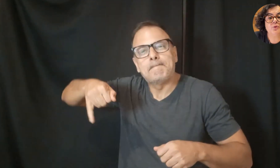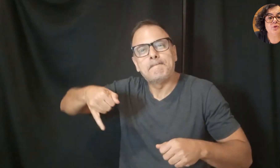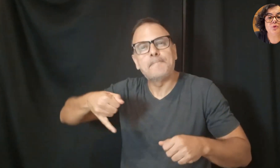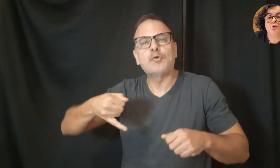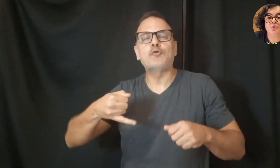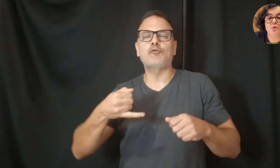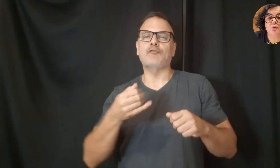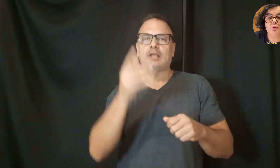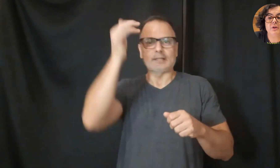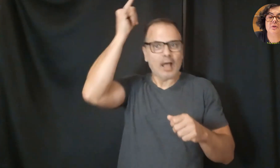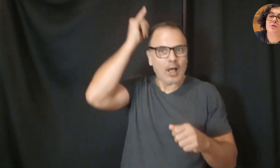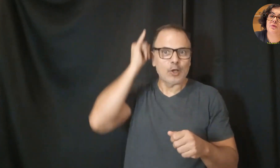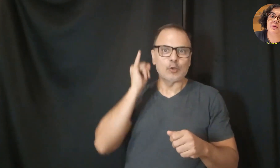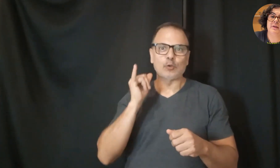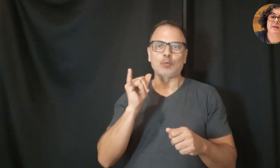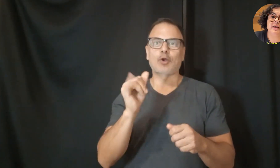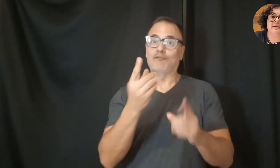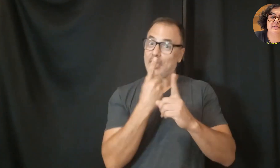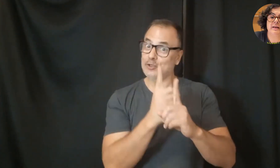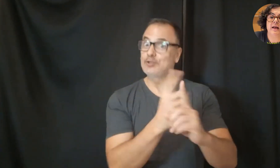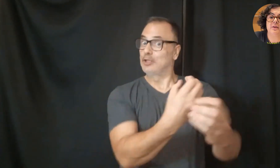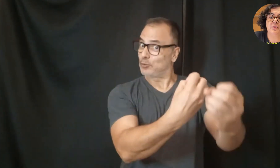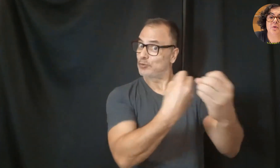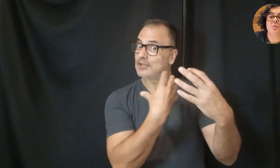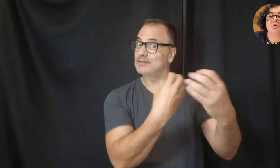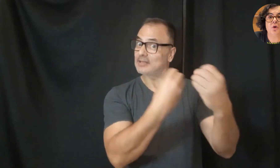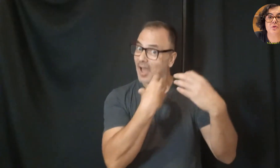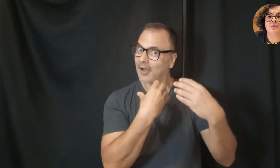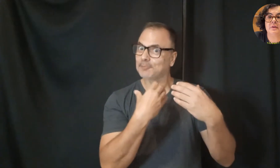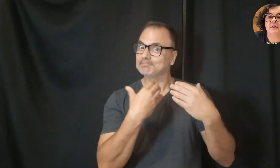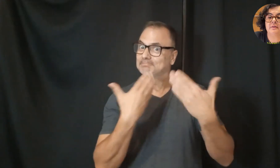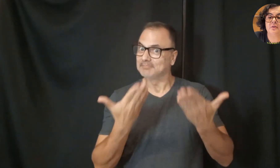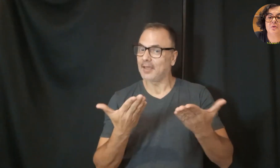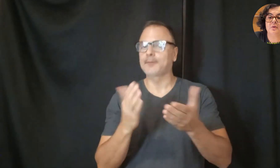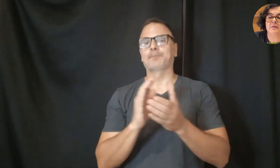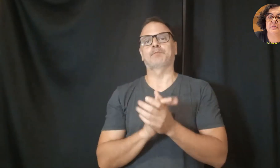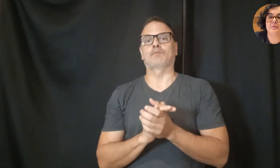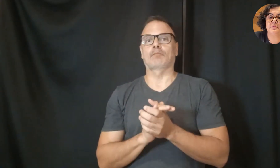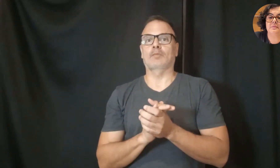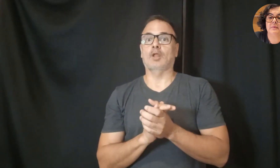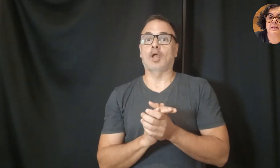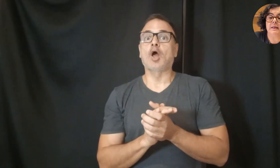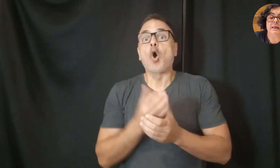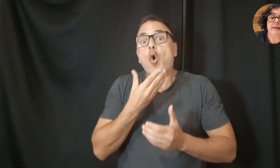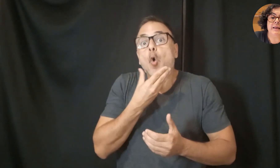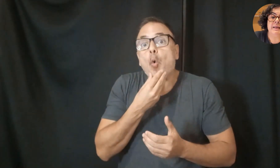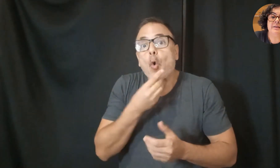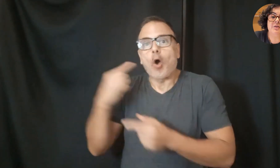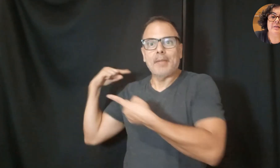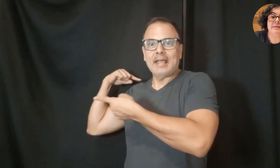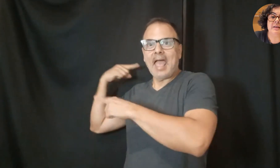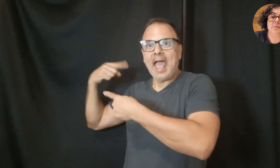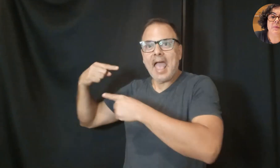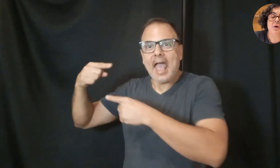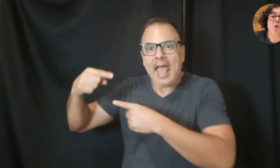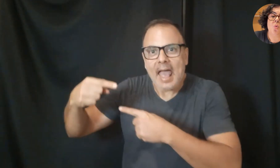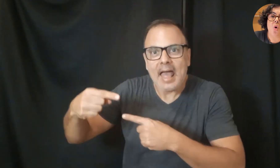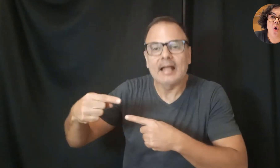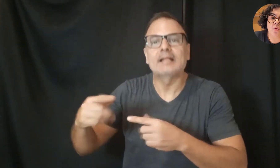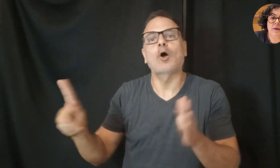aproveitamos tudo que nos foi ensinado por nossos antecessores. E aí ele diz assim: o homem